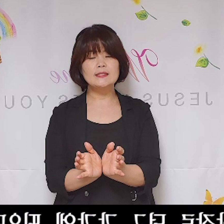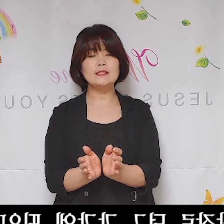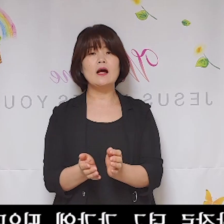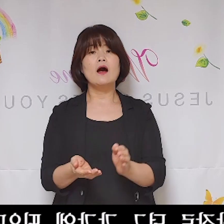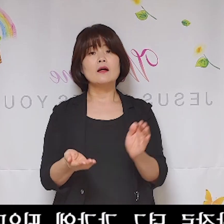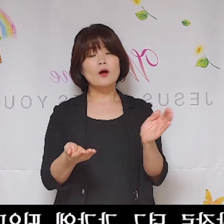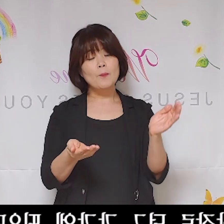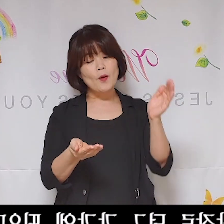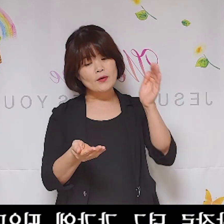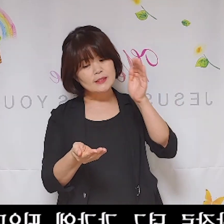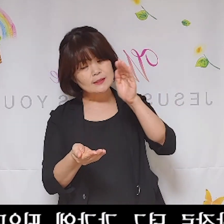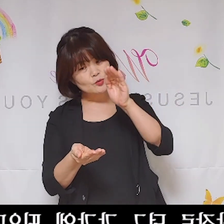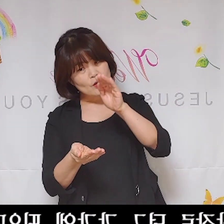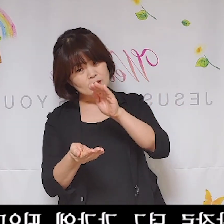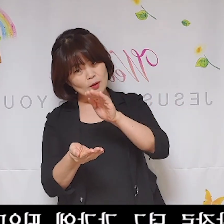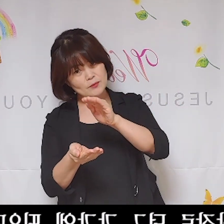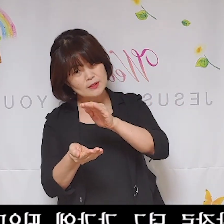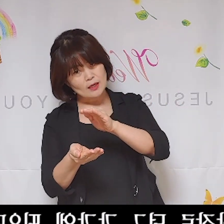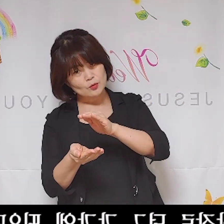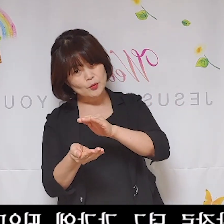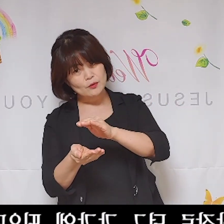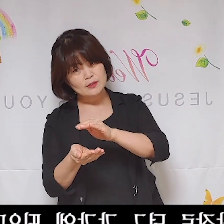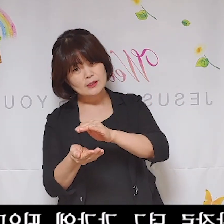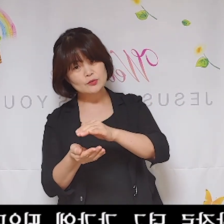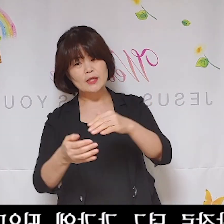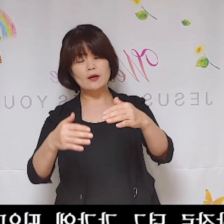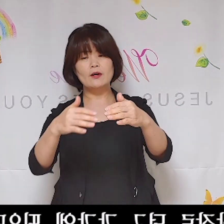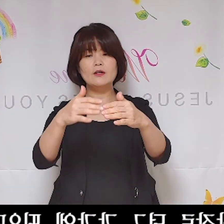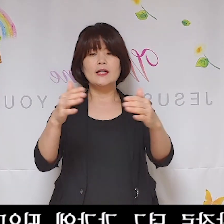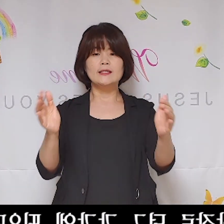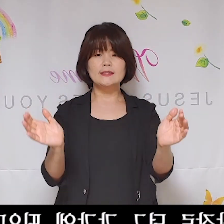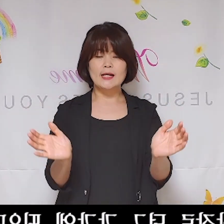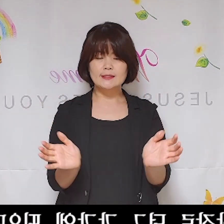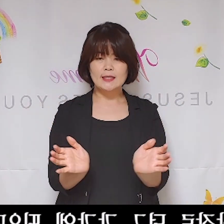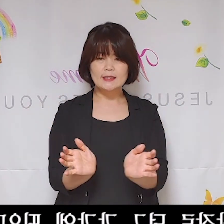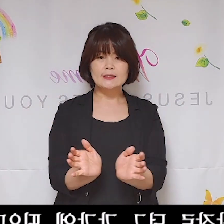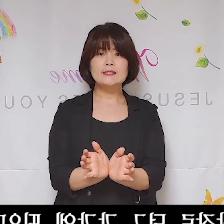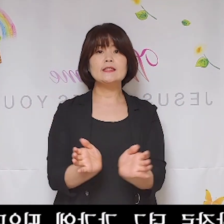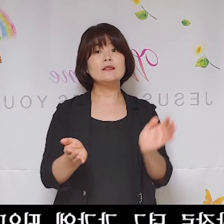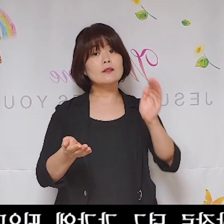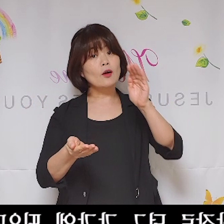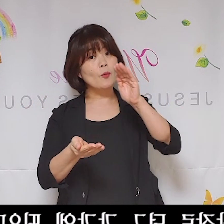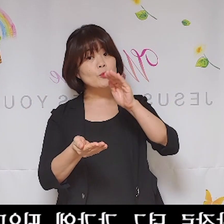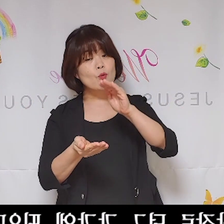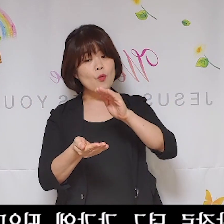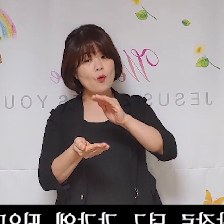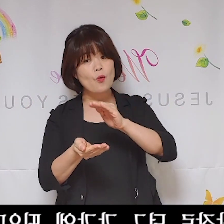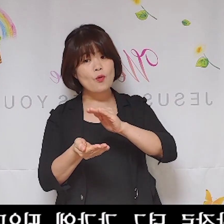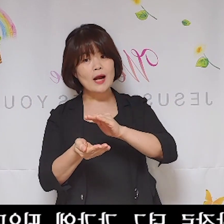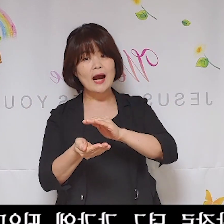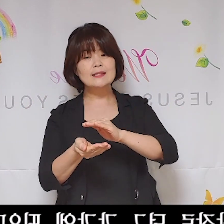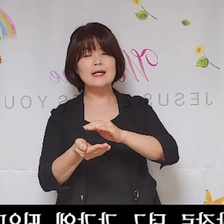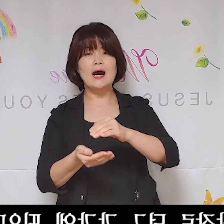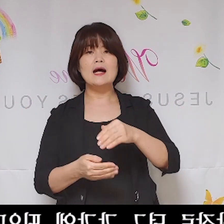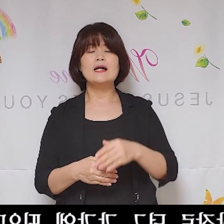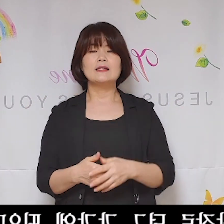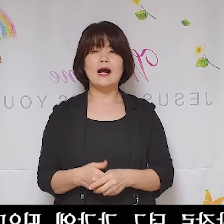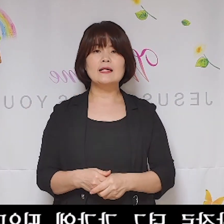상자를 덮어요. 그냥 뚜껑을 덮는다고 표현을 해주세요. 상자를 덮고